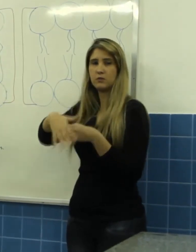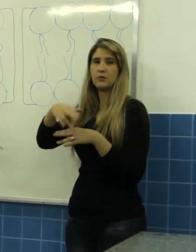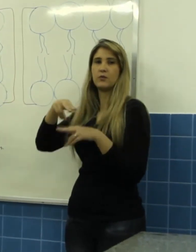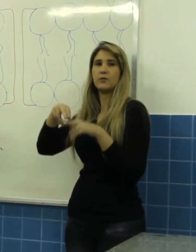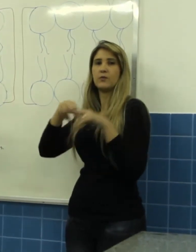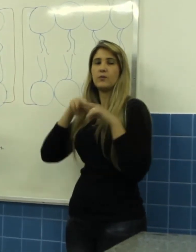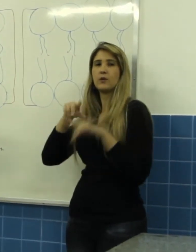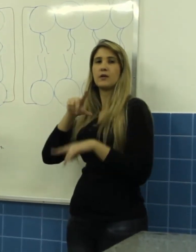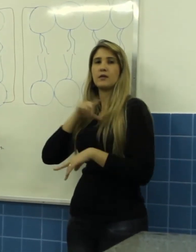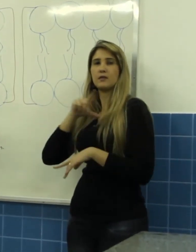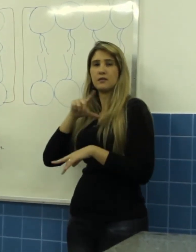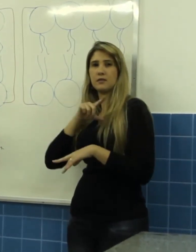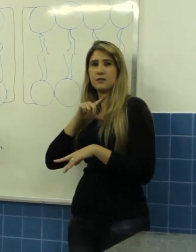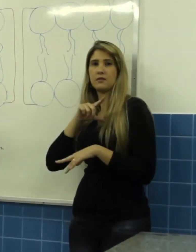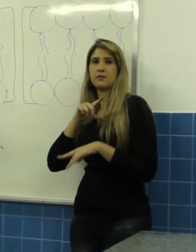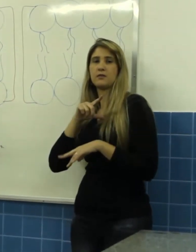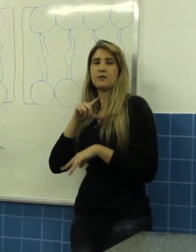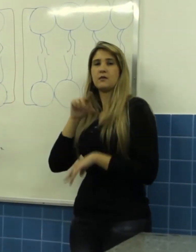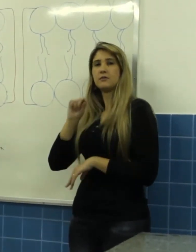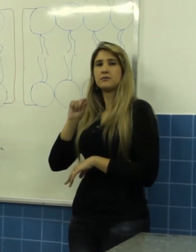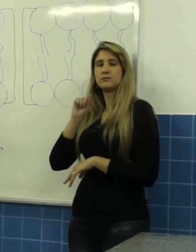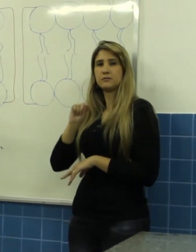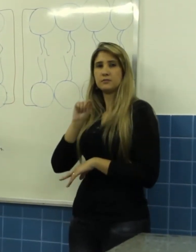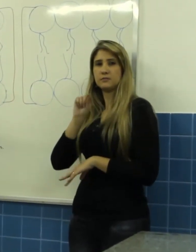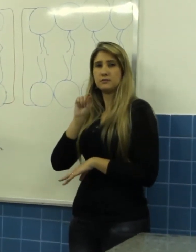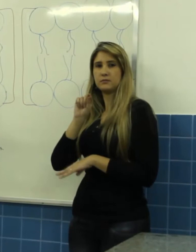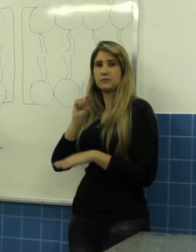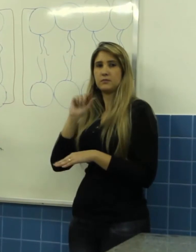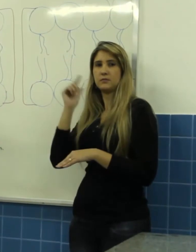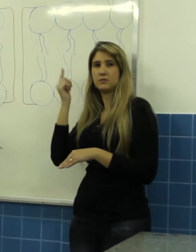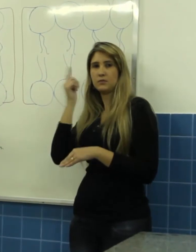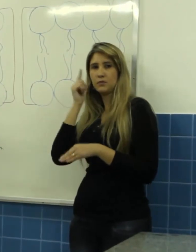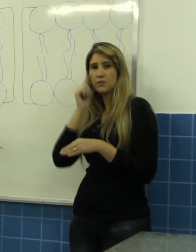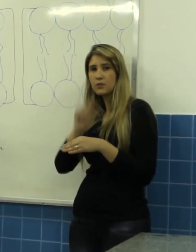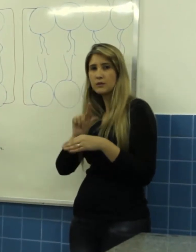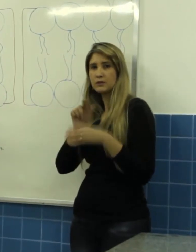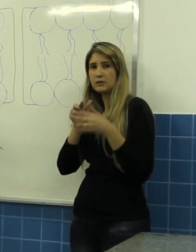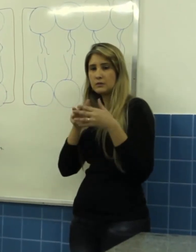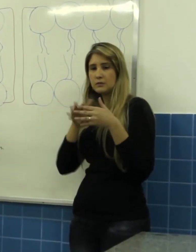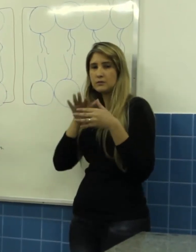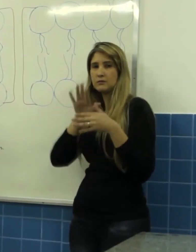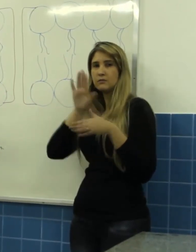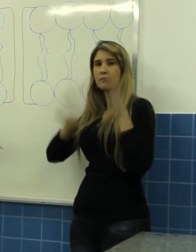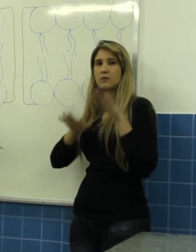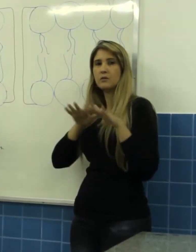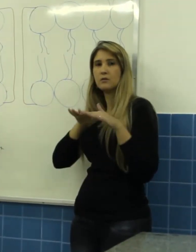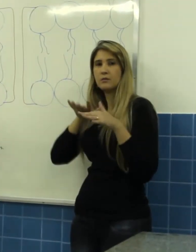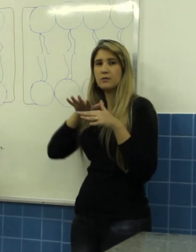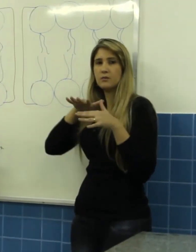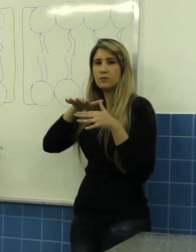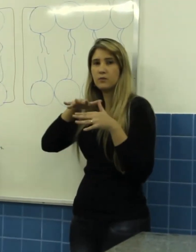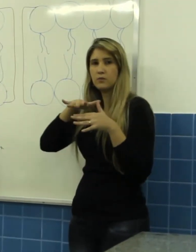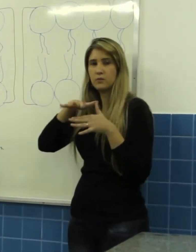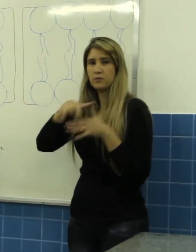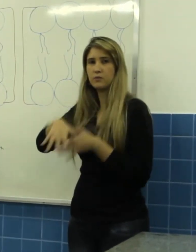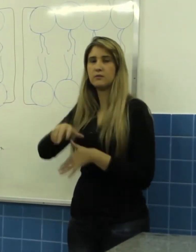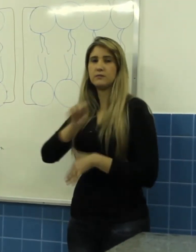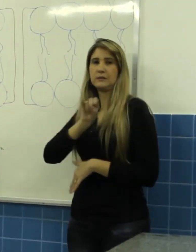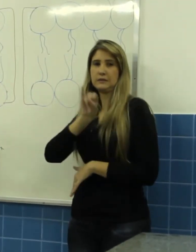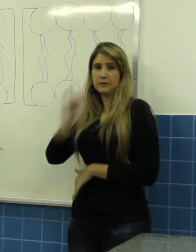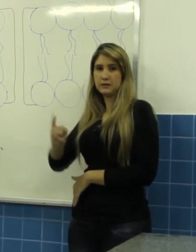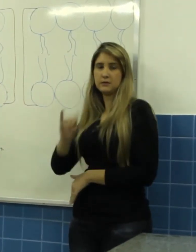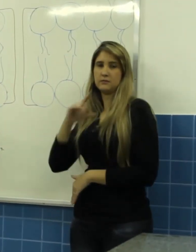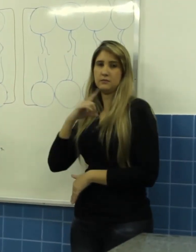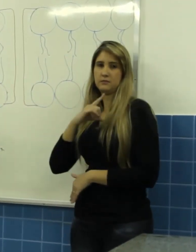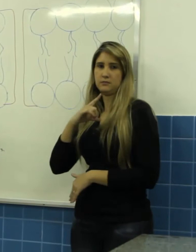serem dotadas de uma velocidade que atravessa o interstício desses fosfolipídios. Então, se uma molécula